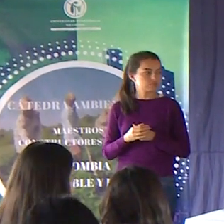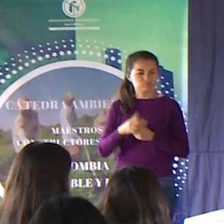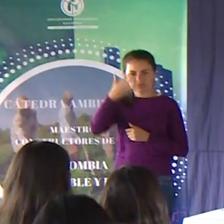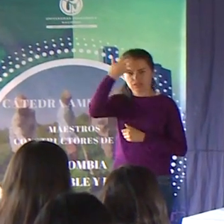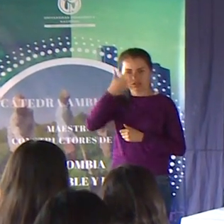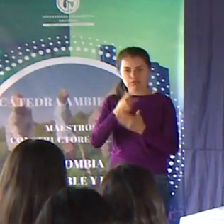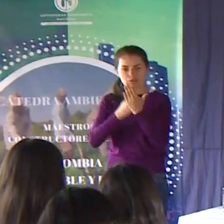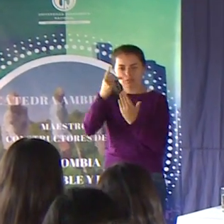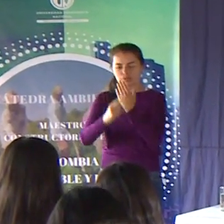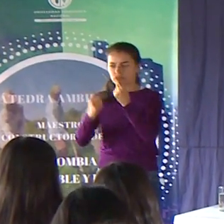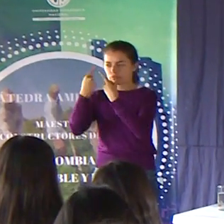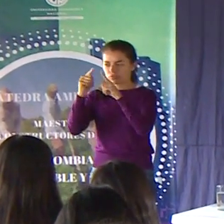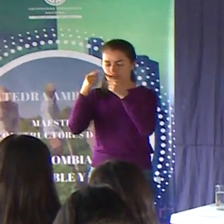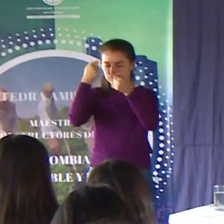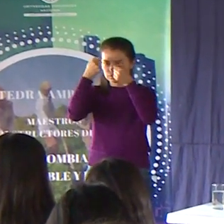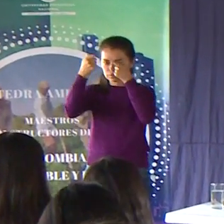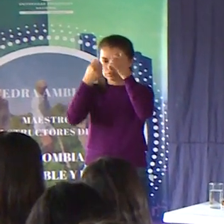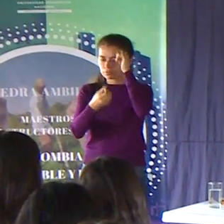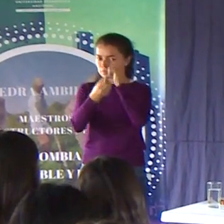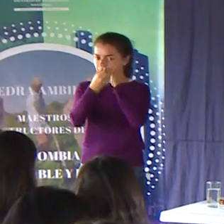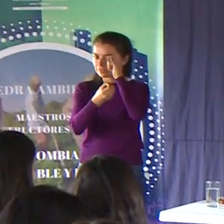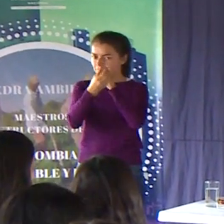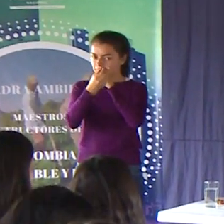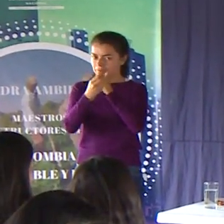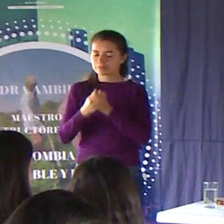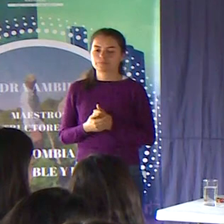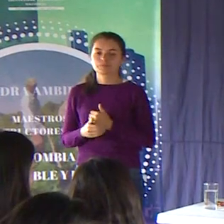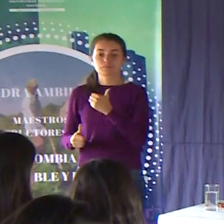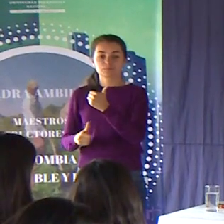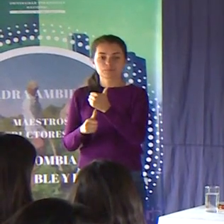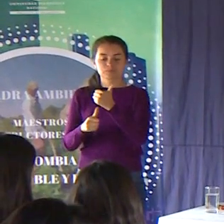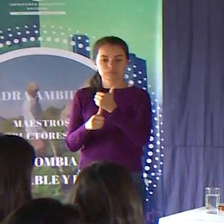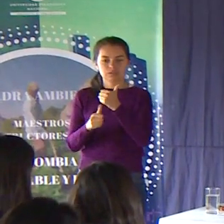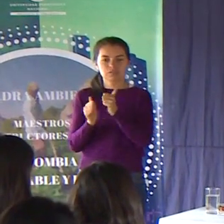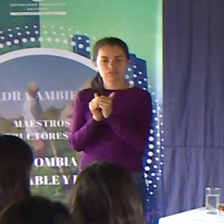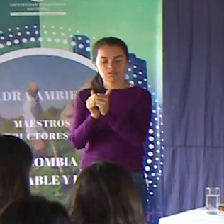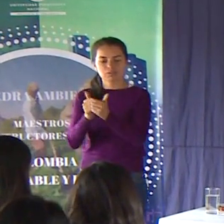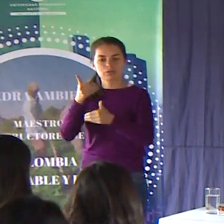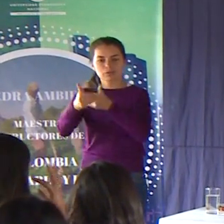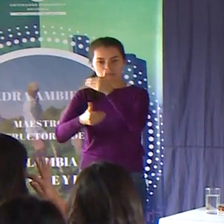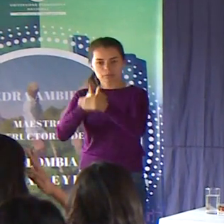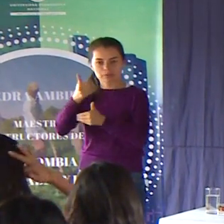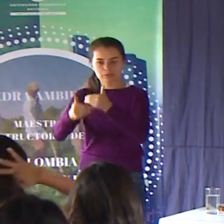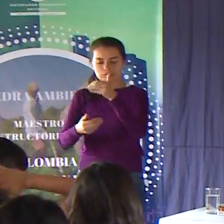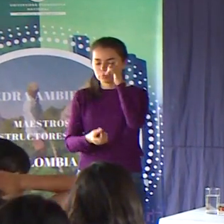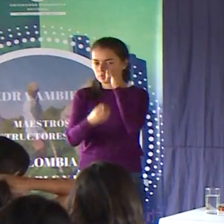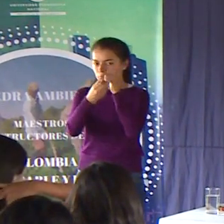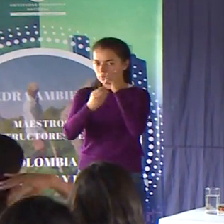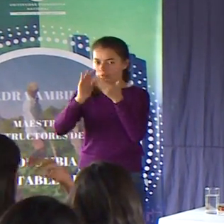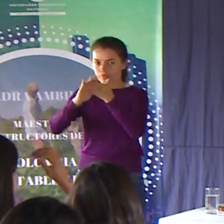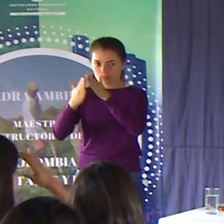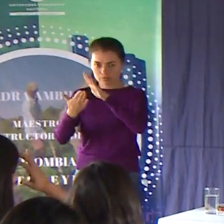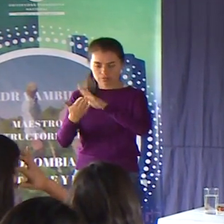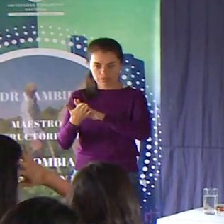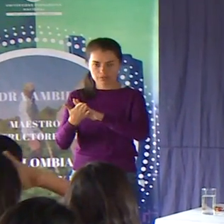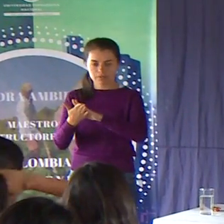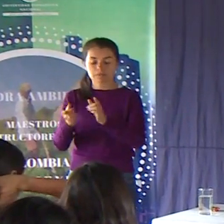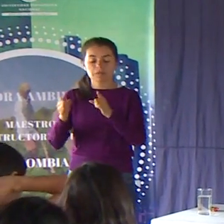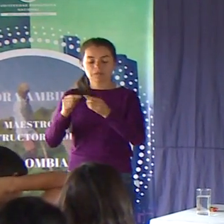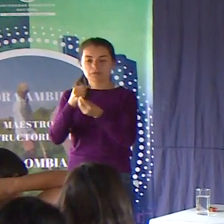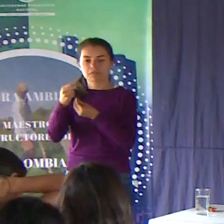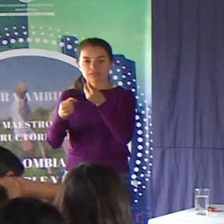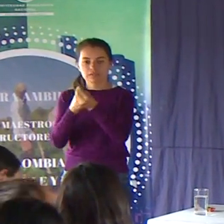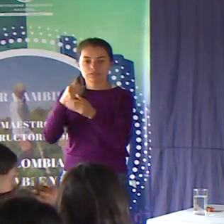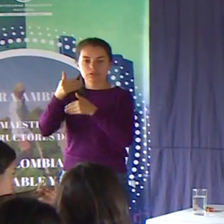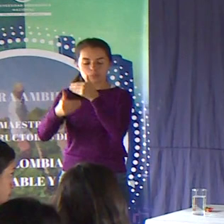y estrategias pedagógicas con comunidades. Asesoramiento, gestión y acompañamiento a procesos pedagógicos y comunitarios, diseño y ejecución